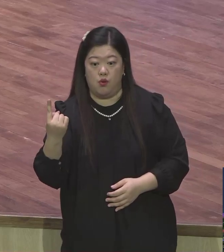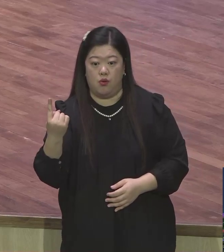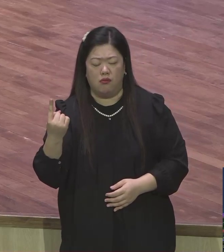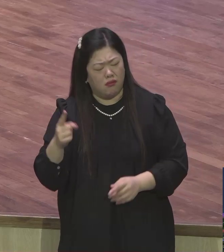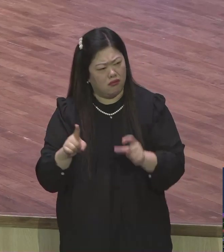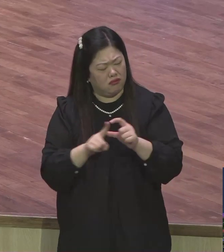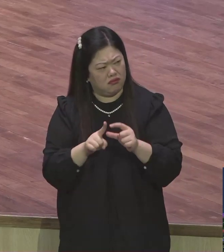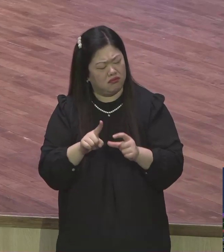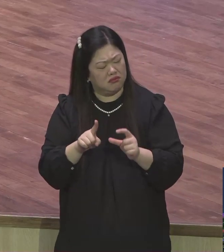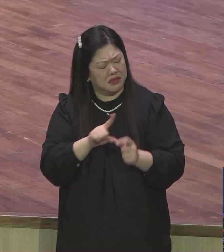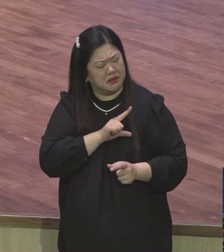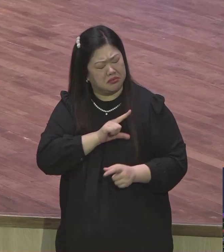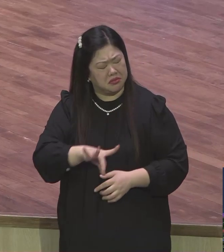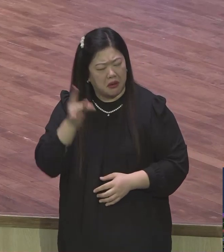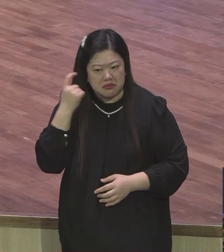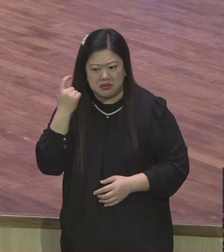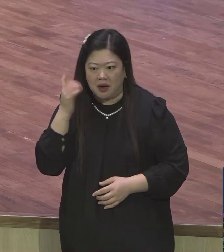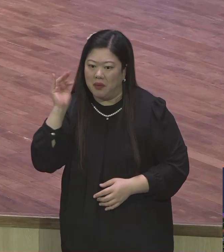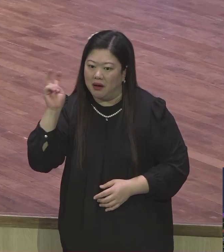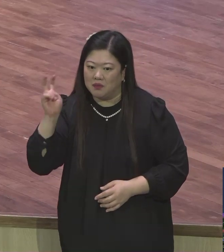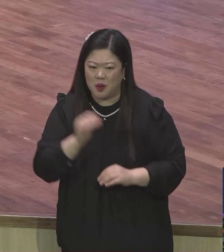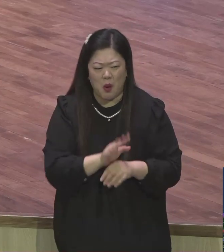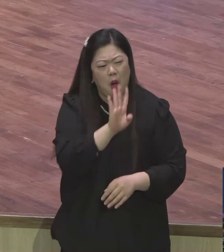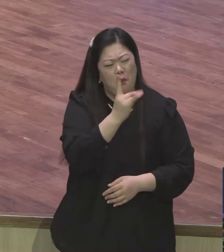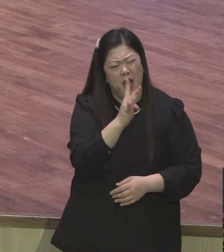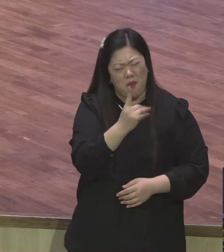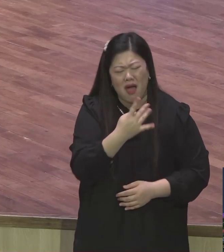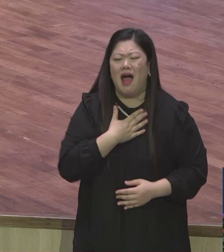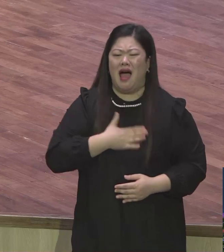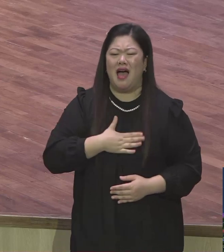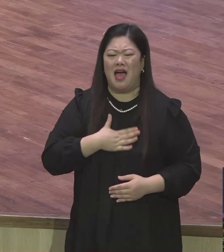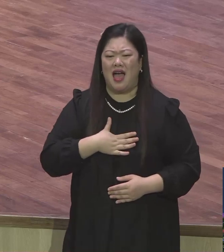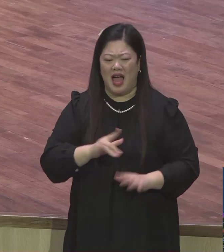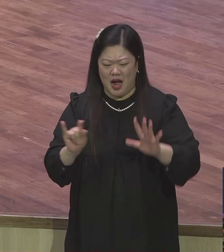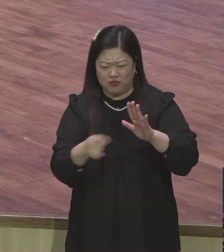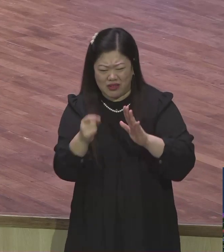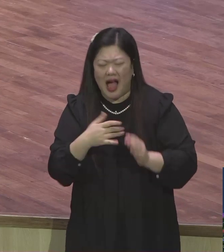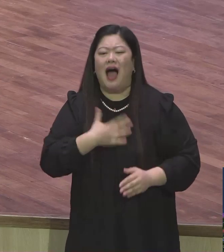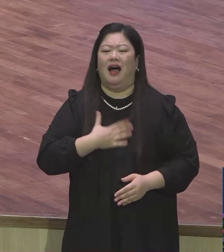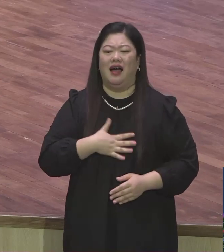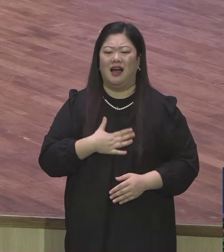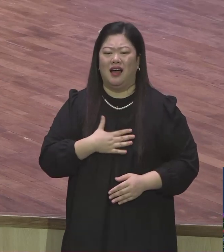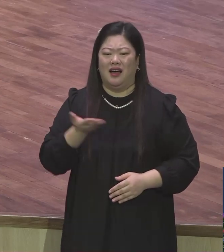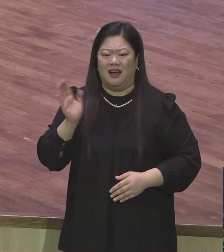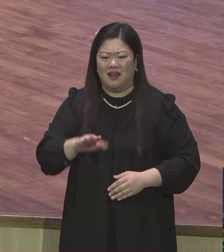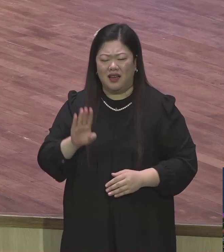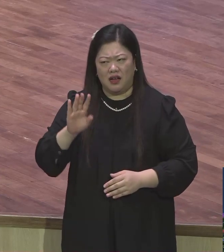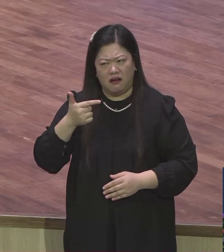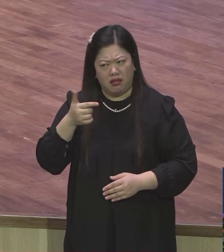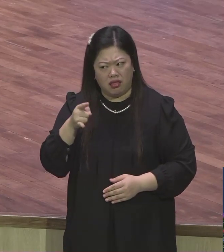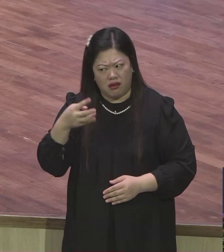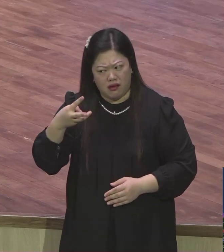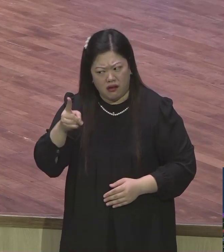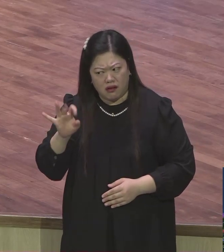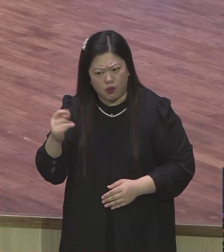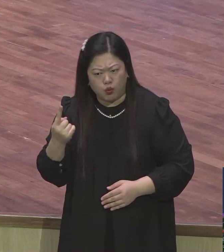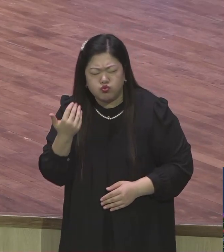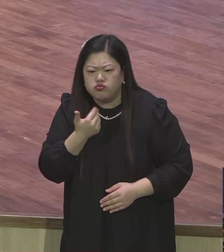16장의 인물들이 많이 들어봤겠지만 네레오라는 이름은 아마 여러분 처음 들어봤을 거예요.